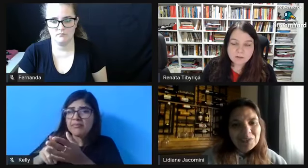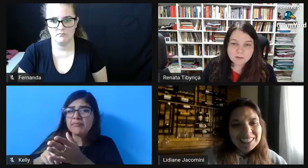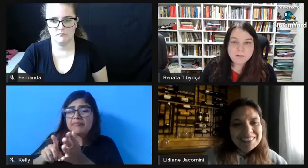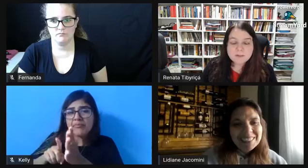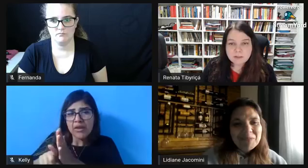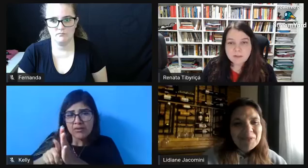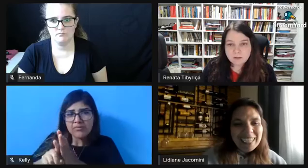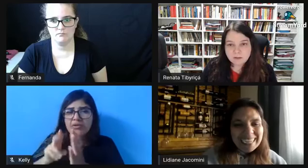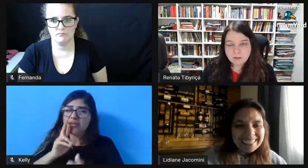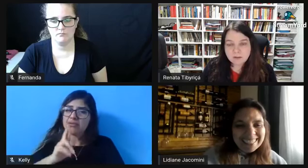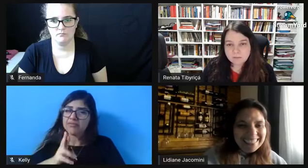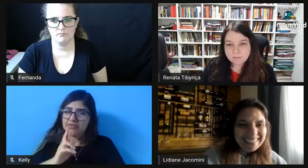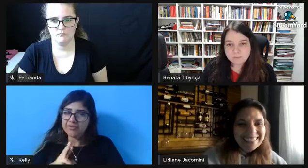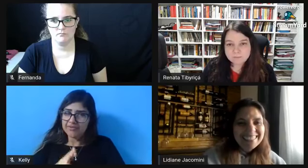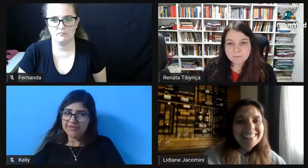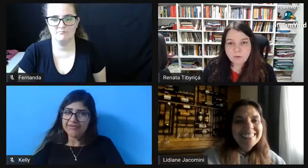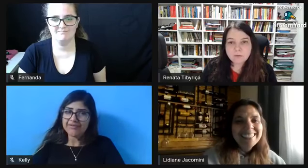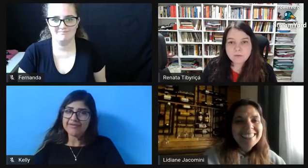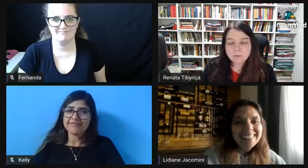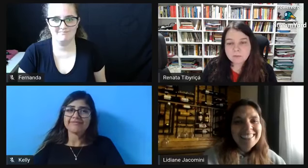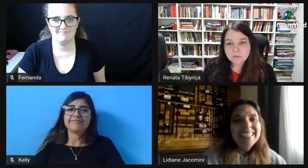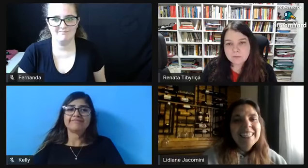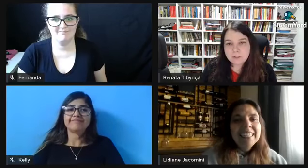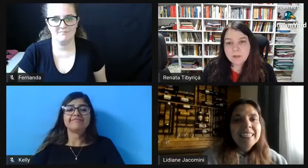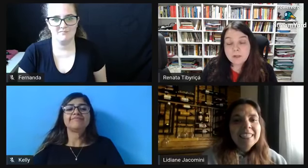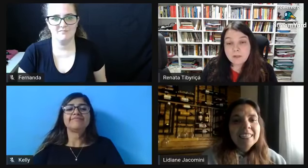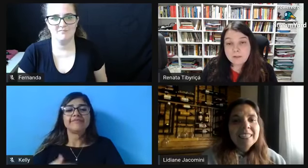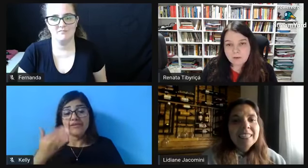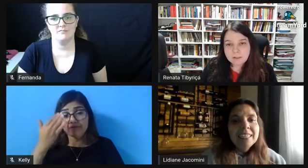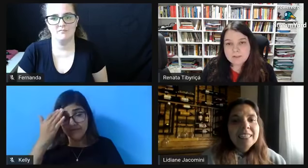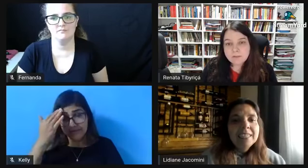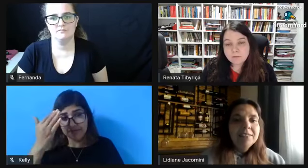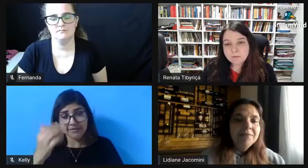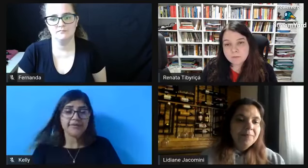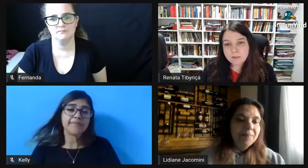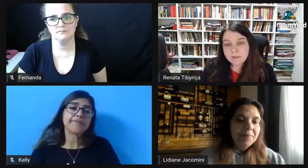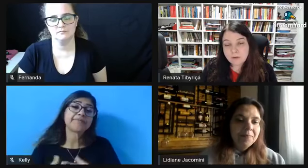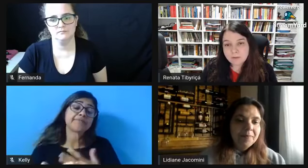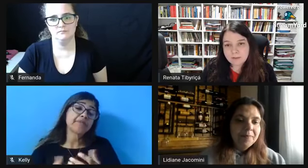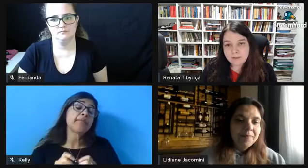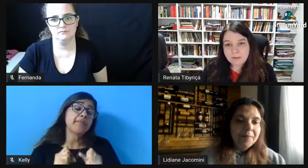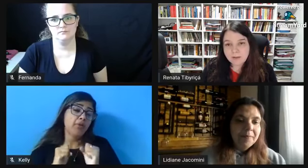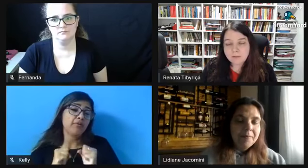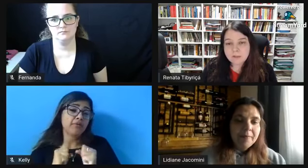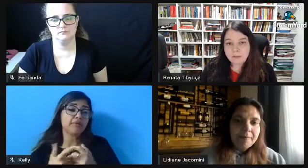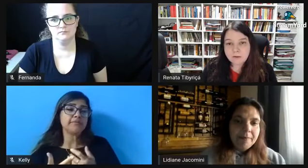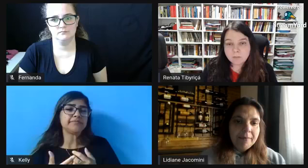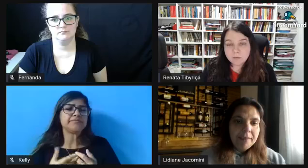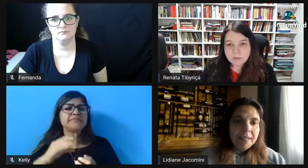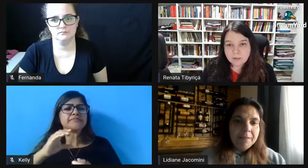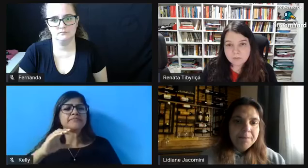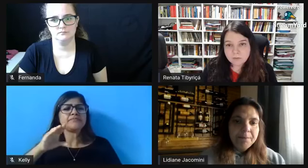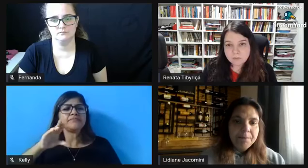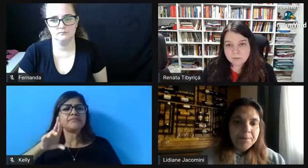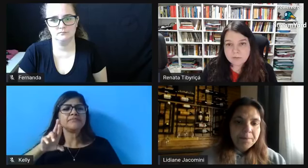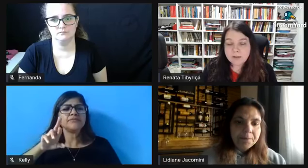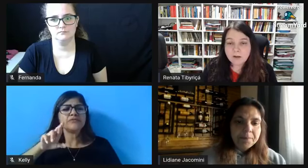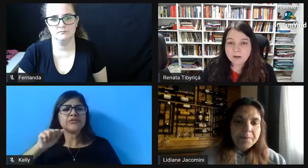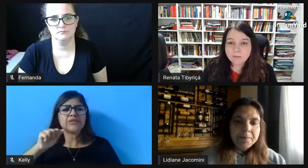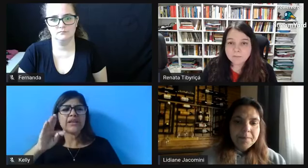ficaram faltando, seria muito grata. Posso sim. Então, a questão da curatela, a curatela é um